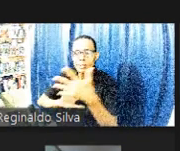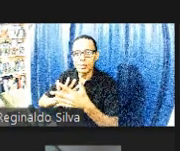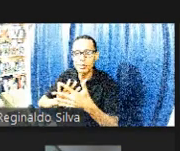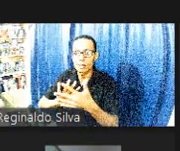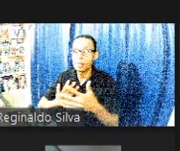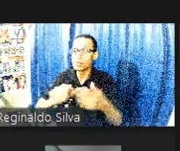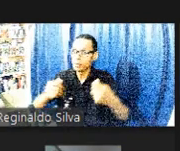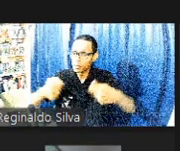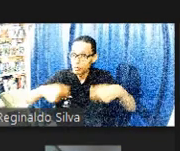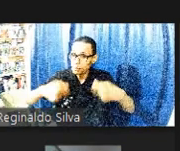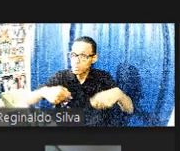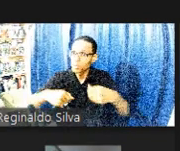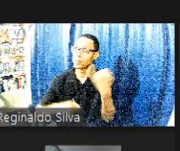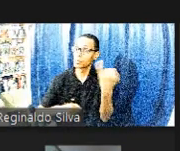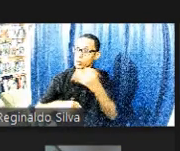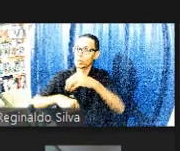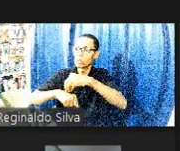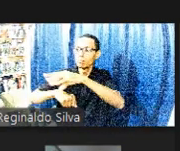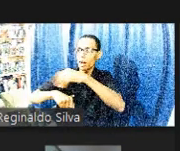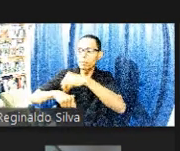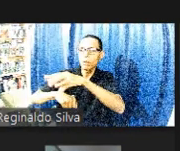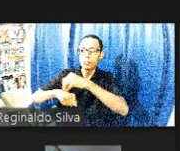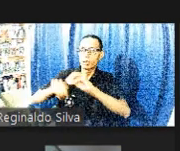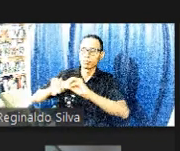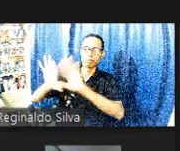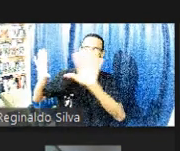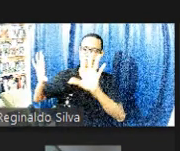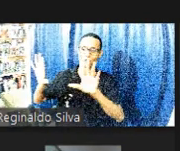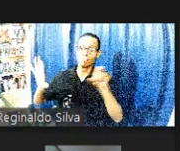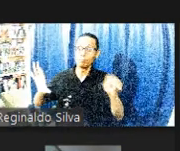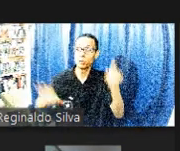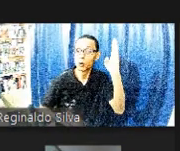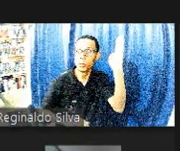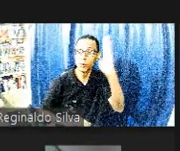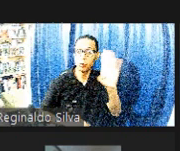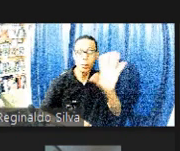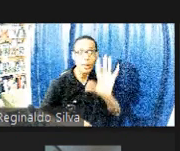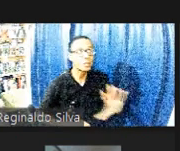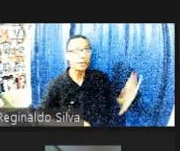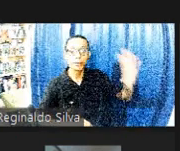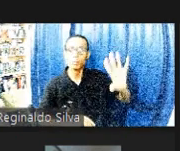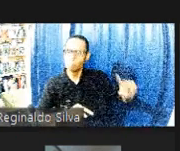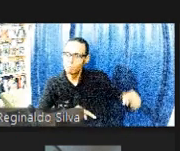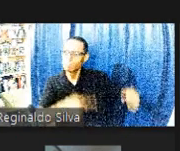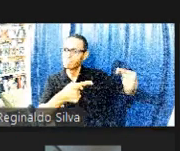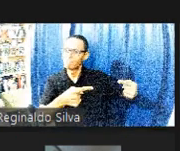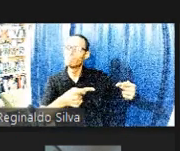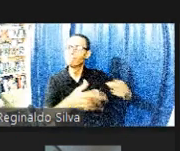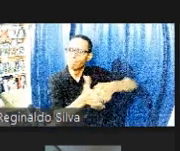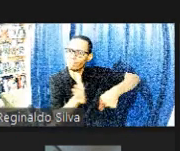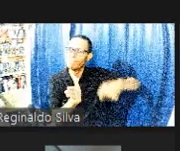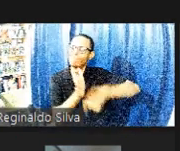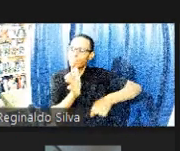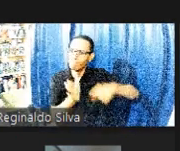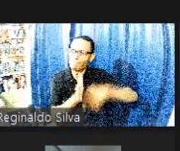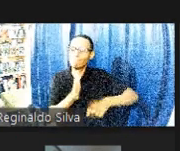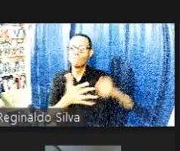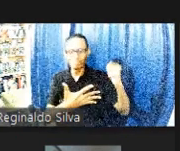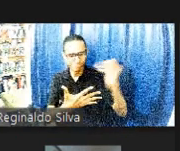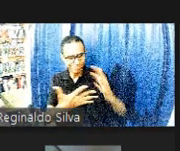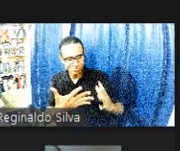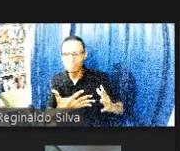né? E mostrar o trabalho de vocês, como é tão bonito e tão desafiante, né, ao mesmo tempo, né? E aí